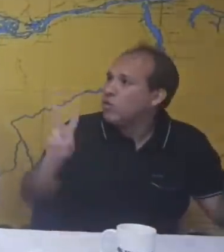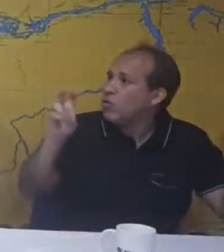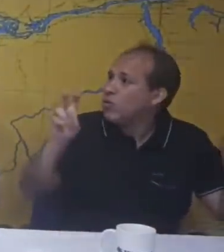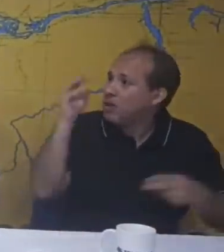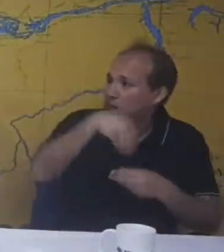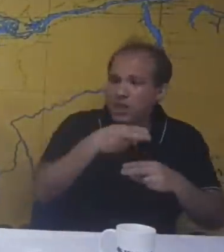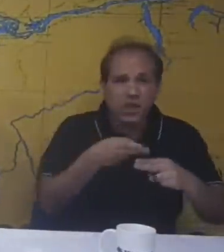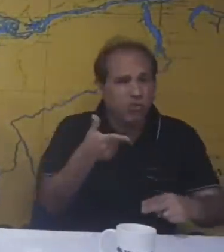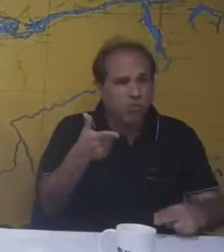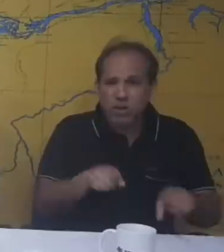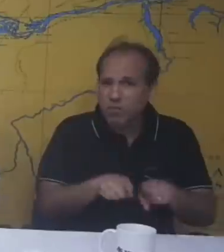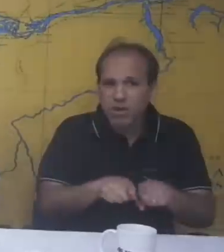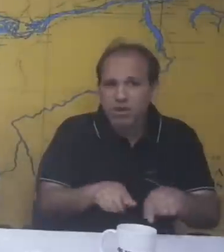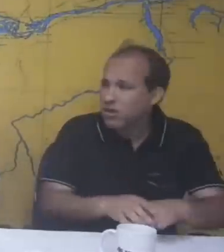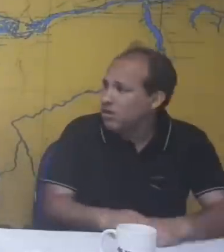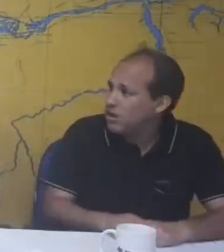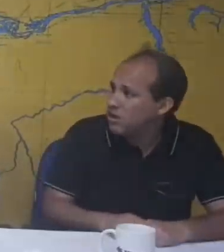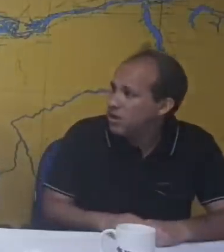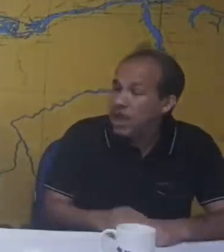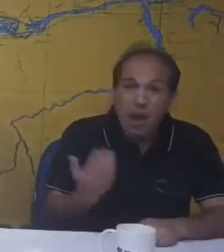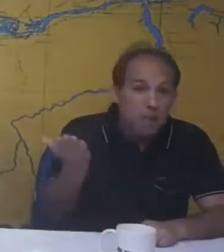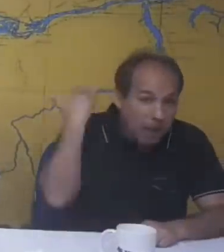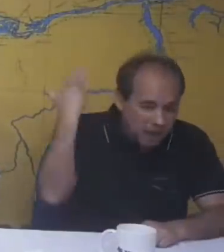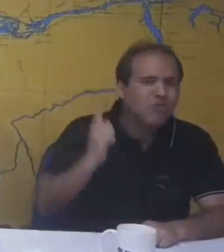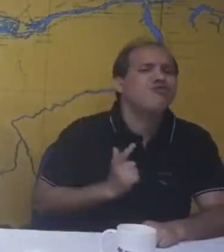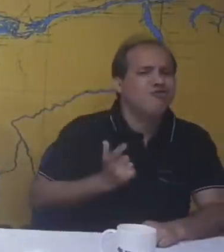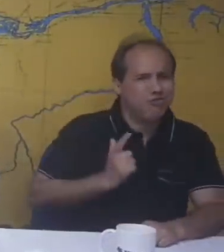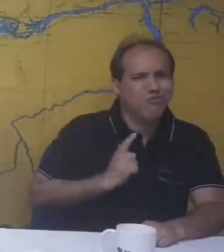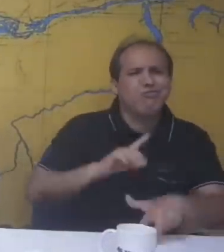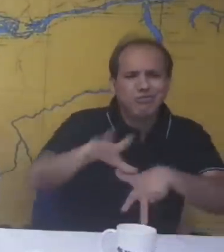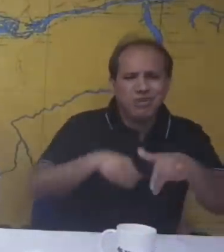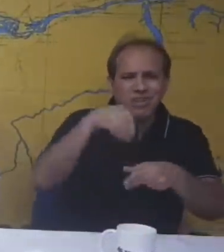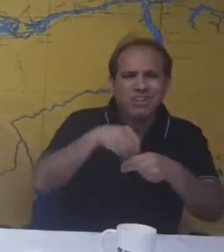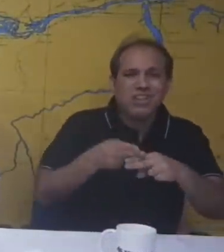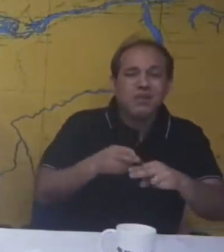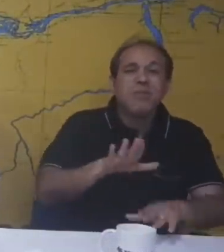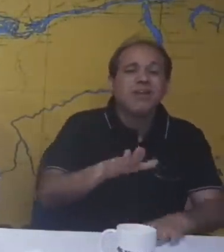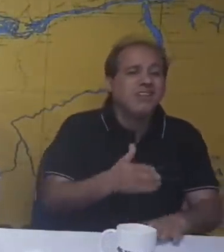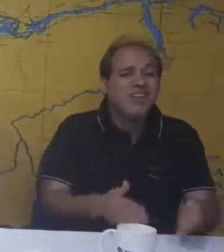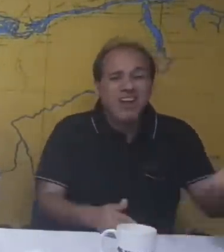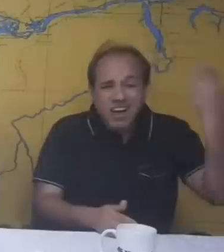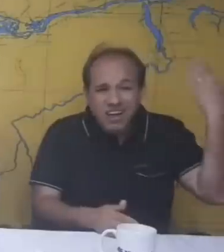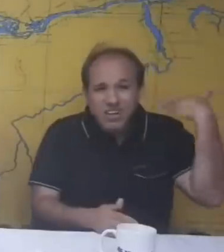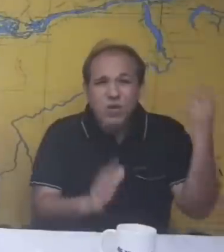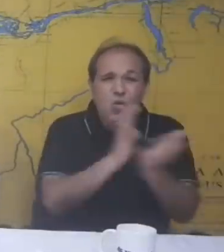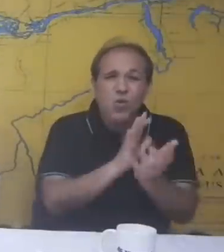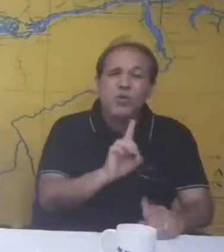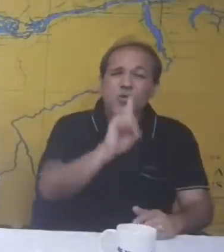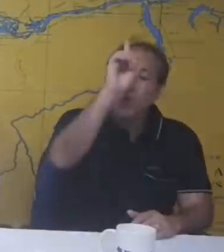não existe. Agora. No passado tinha. Agora. Tinha, né? É, no passado, as diretorias,